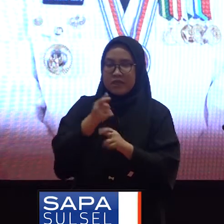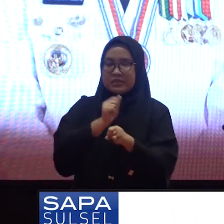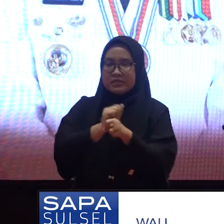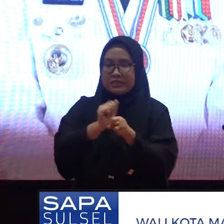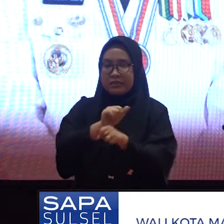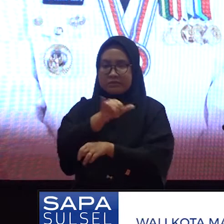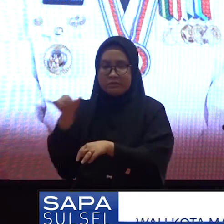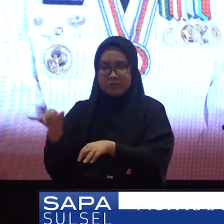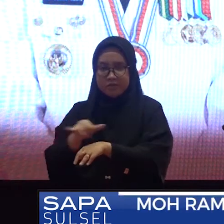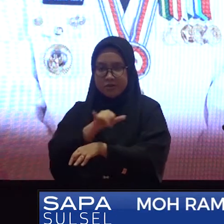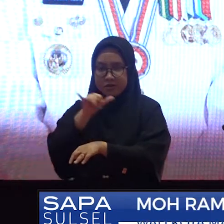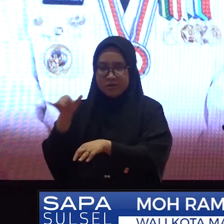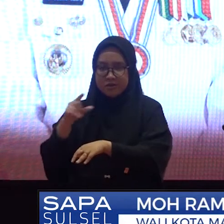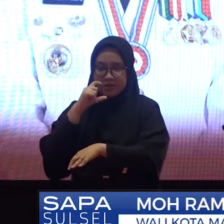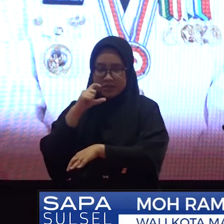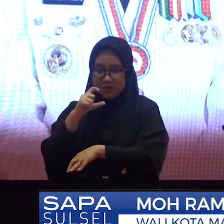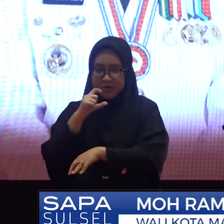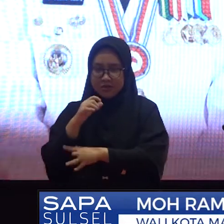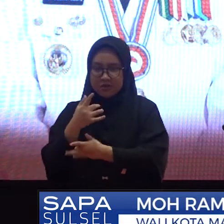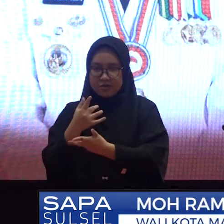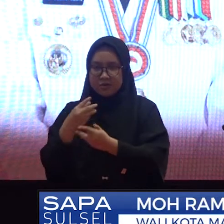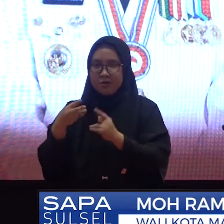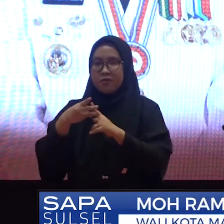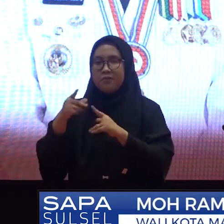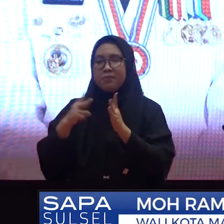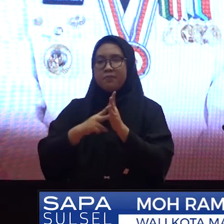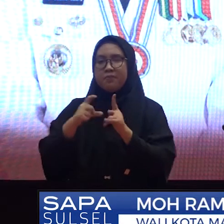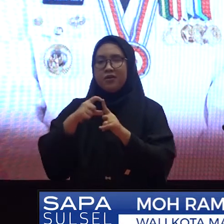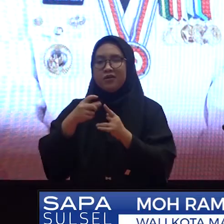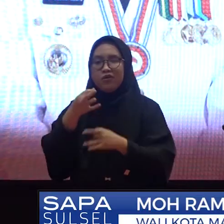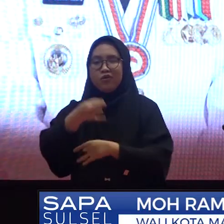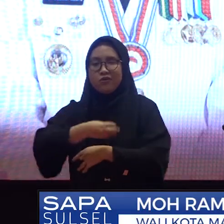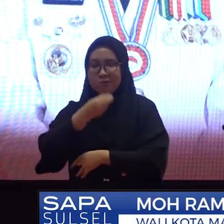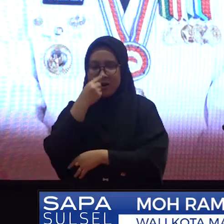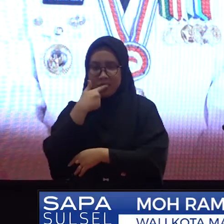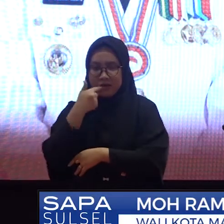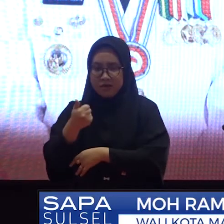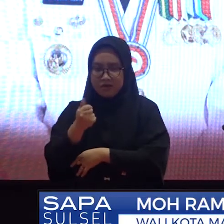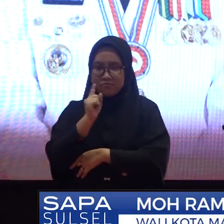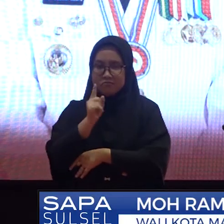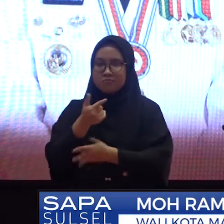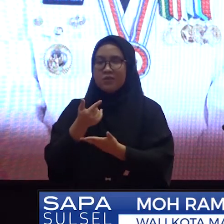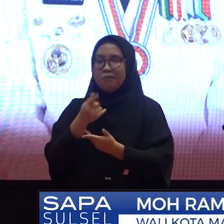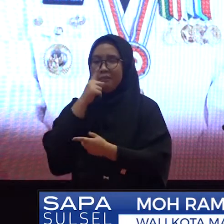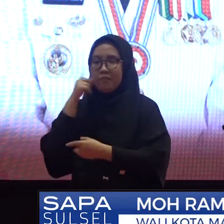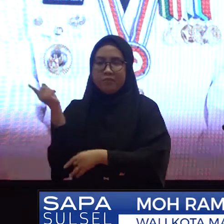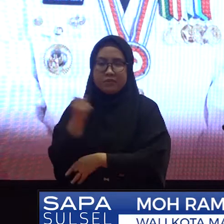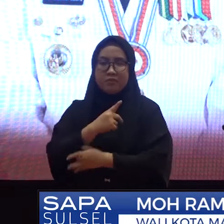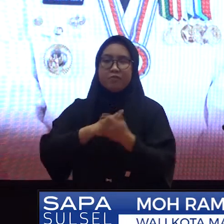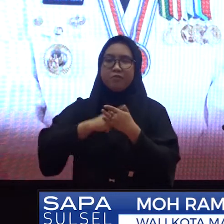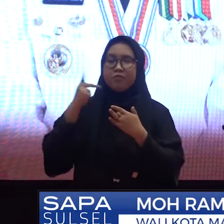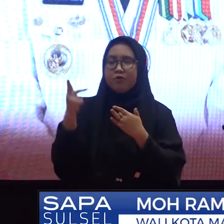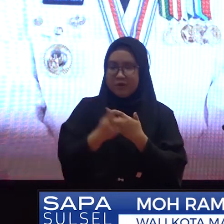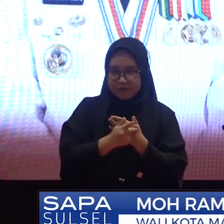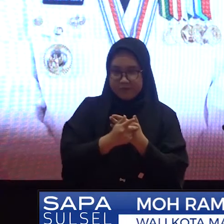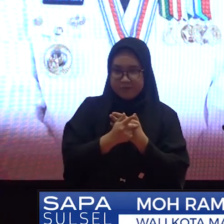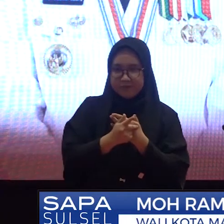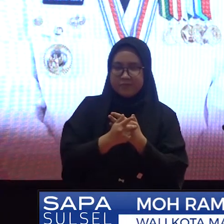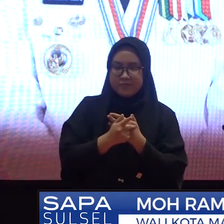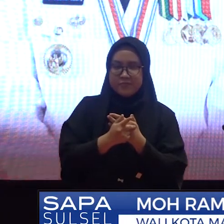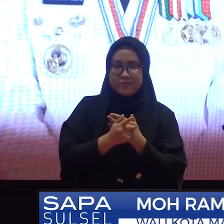saja makanya dengan cara branding kota makan enak kemudian dengan mempercepat program lorong